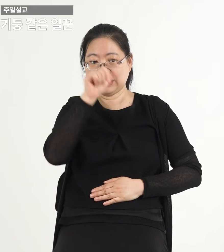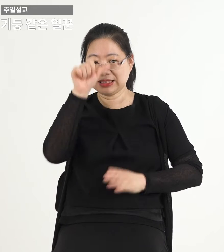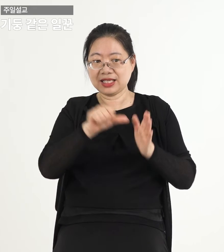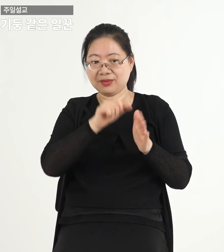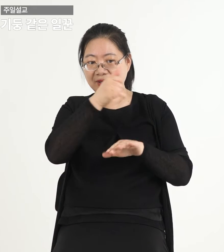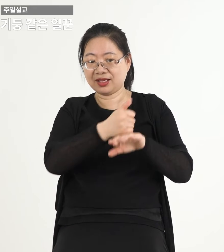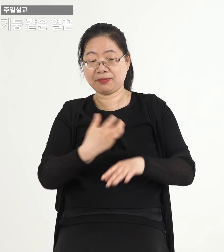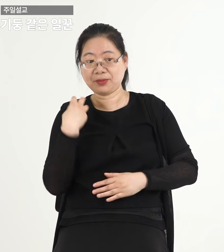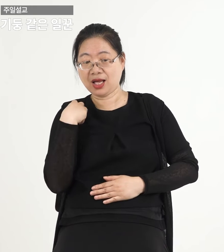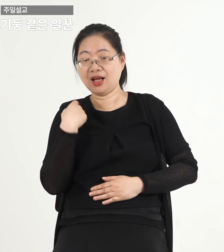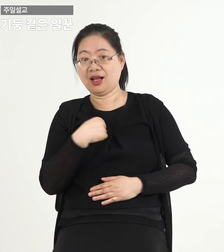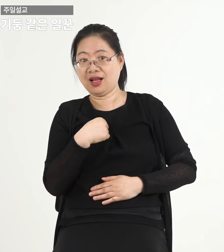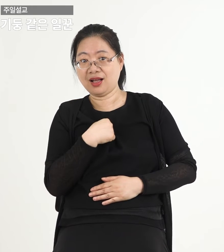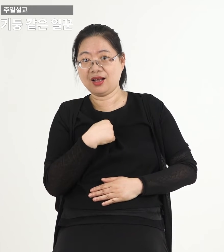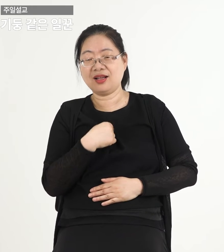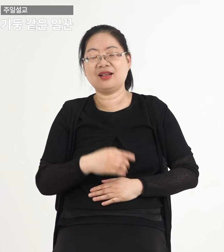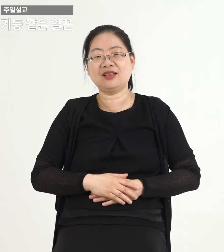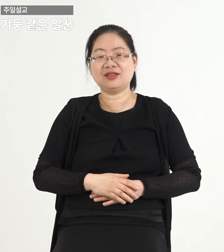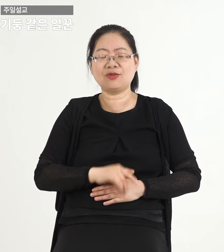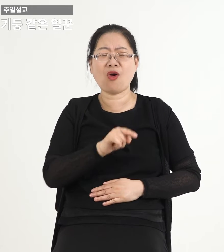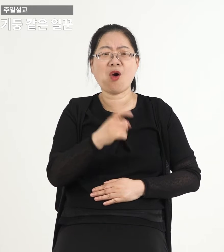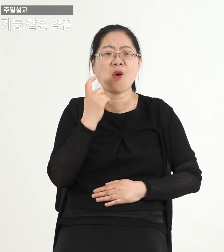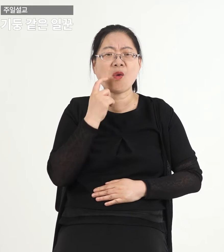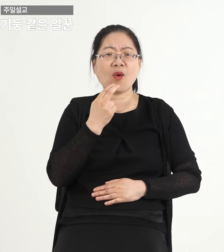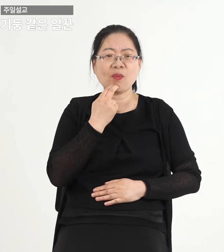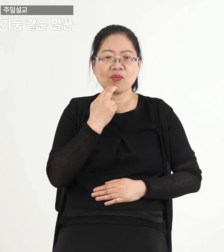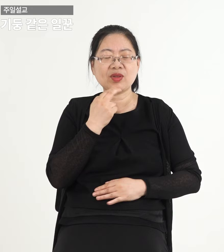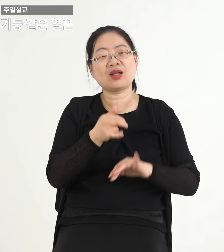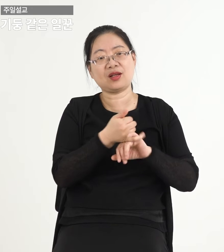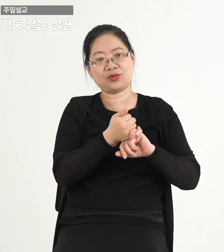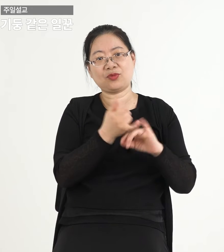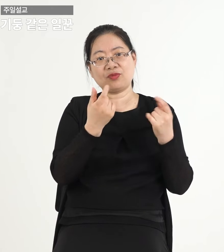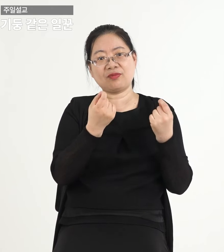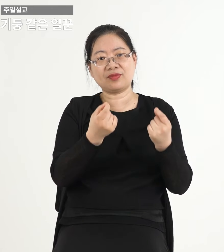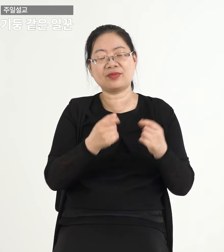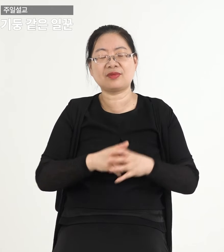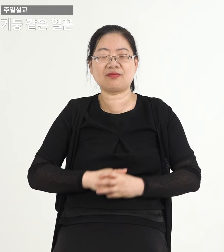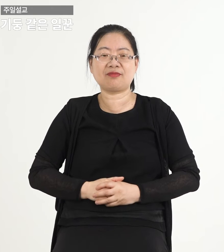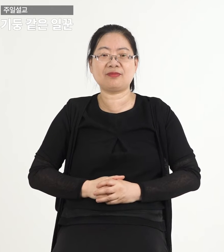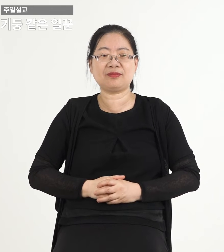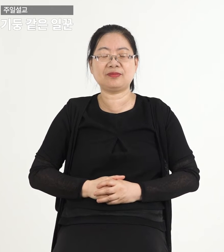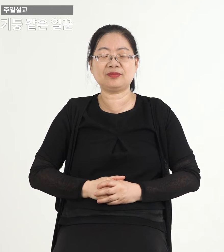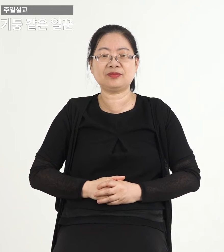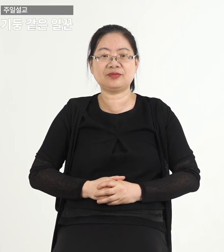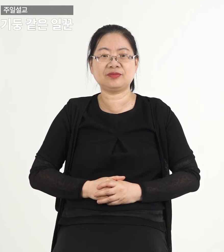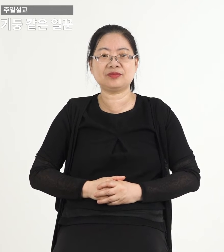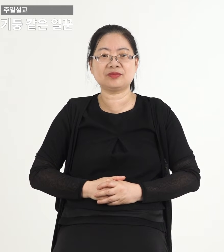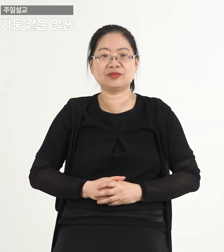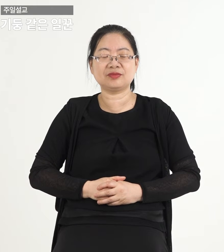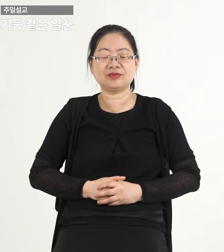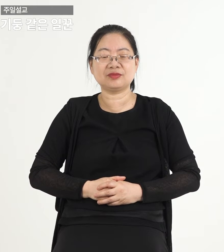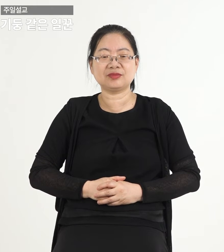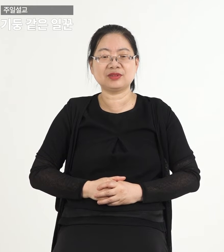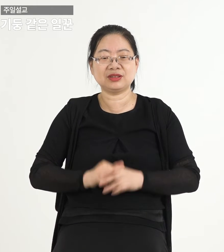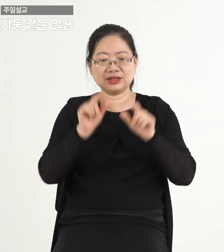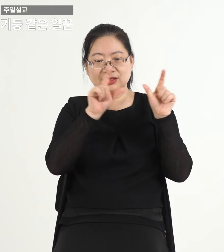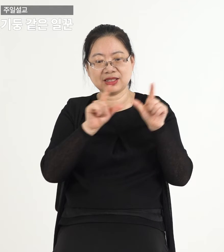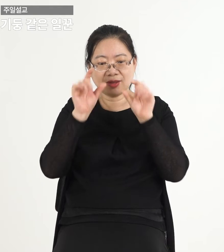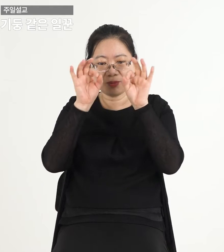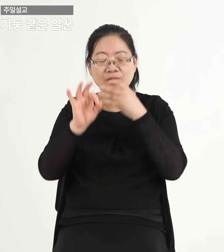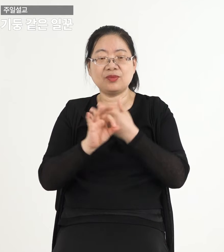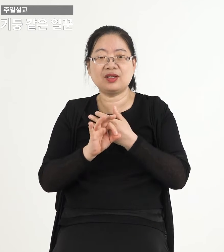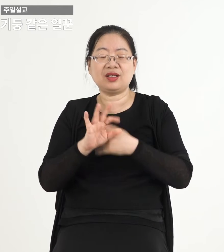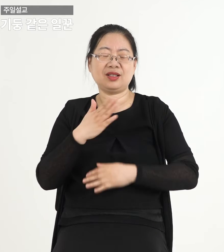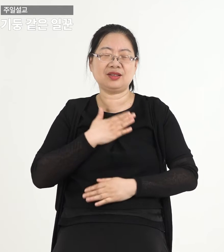책임질게. 그건 조금 더 거짓 없는 약속이었어요. 그런데 산호라면